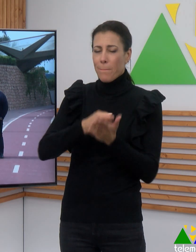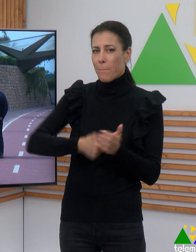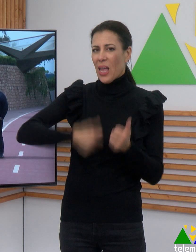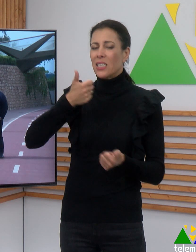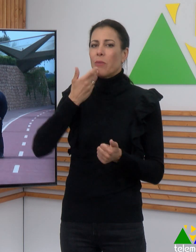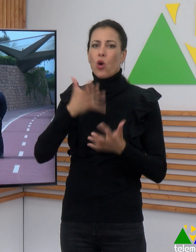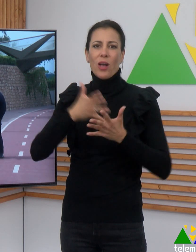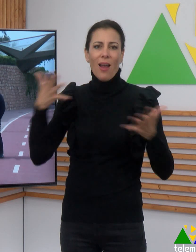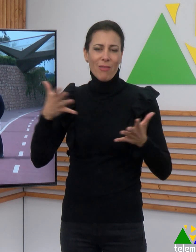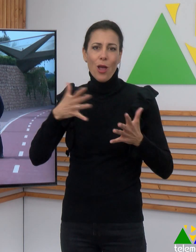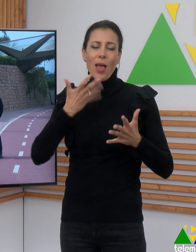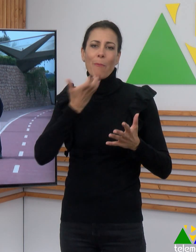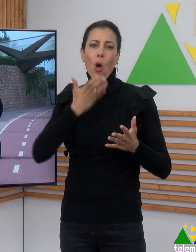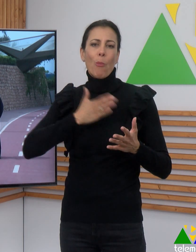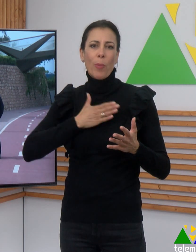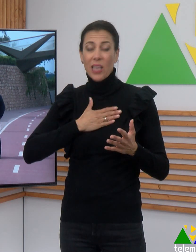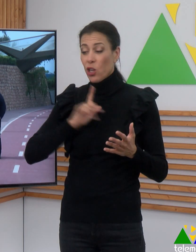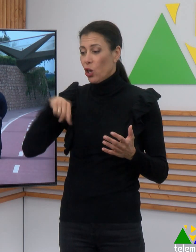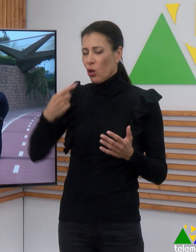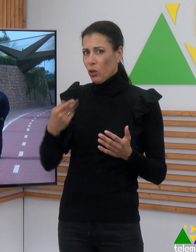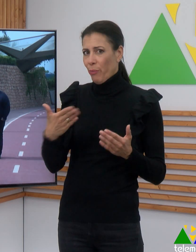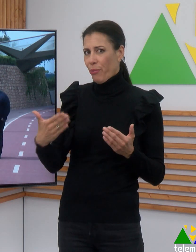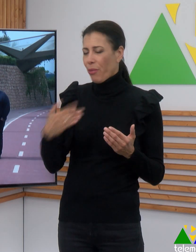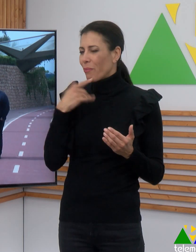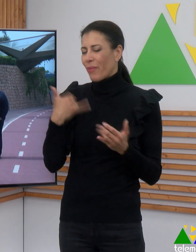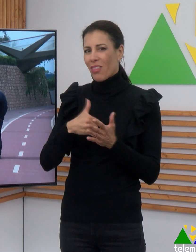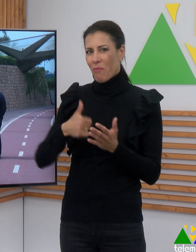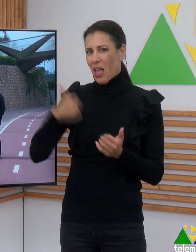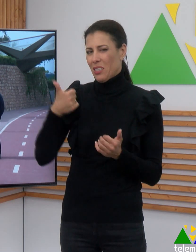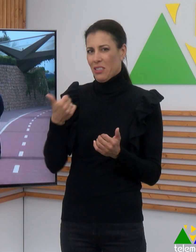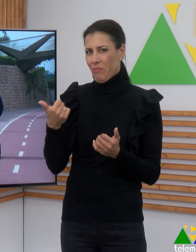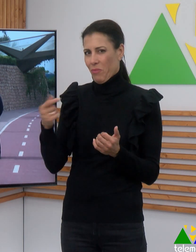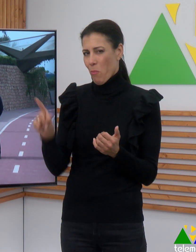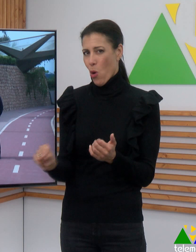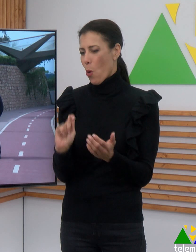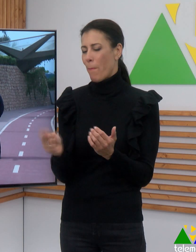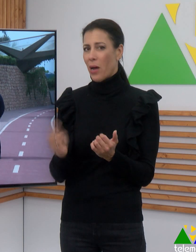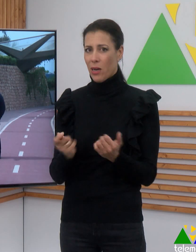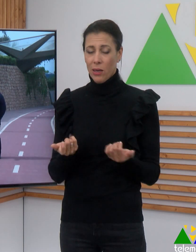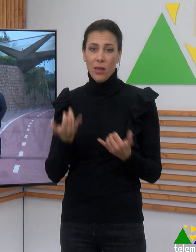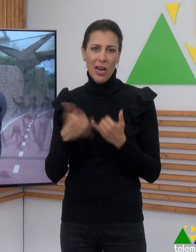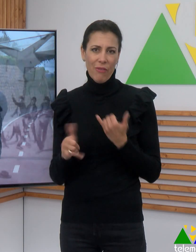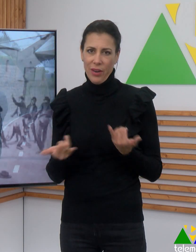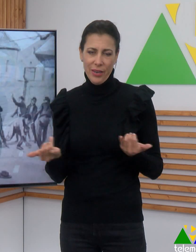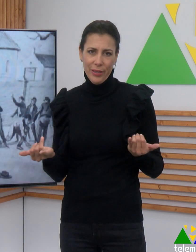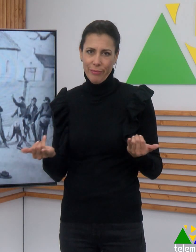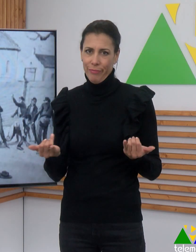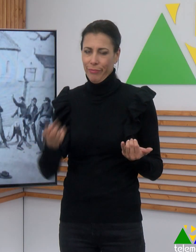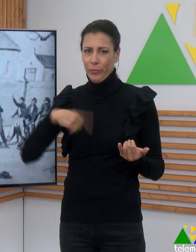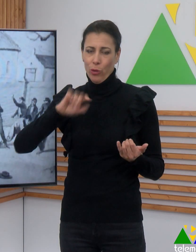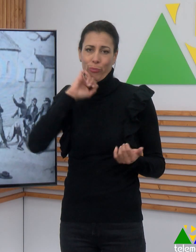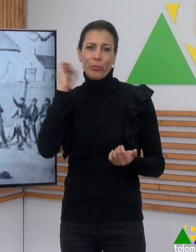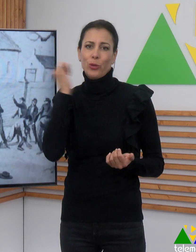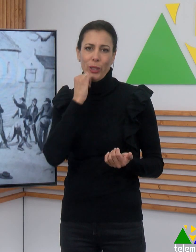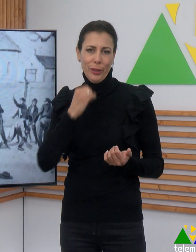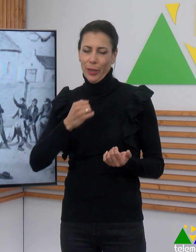que le aseguran que al pequeño agricultor abastecer la producción de la caña, al pequeño agricultor le pagan poco. Y este se revela. Se revela y le